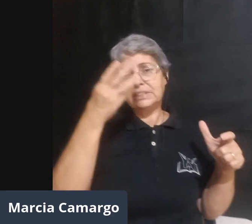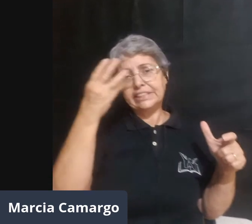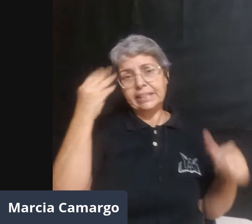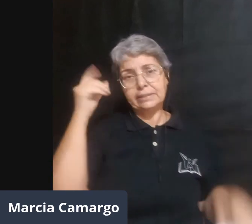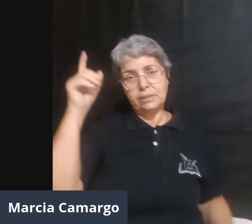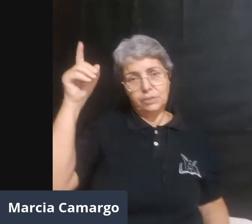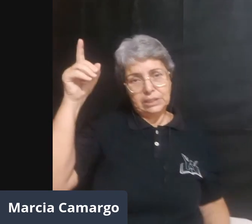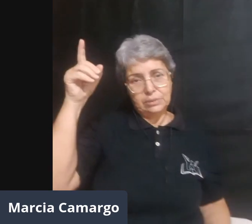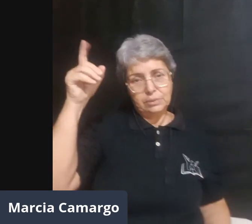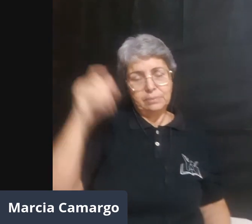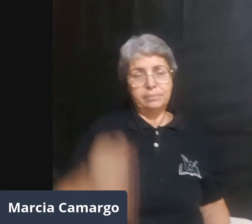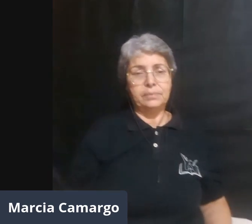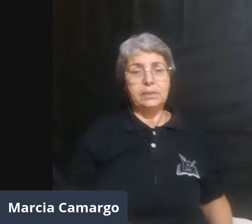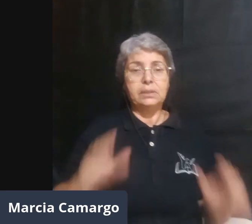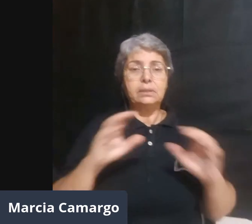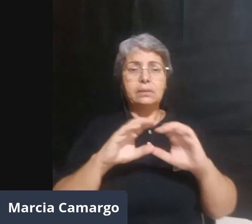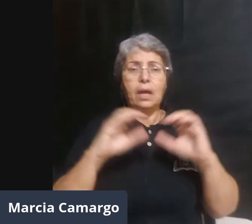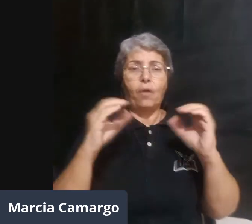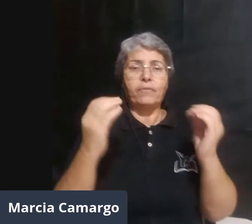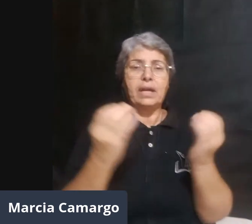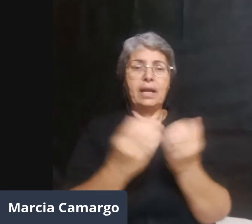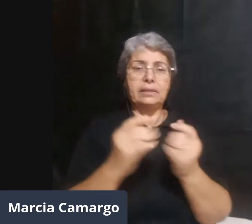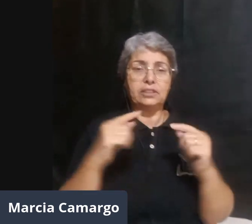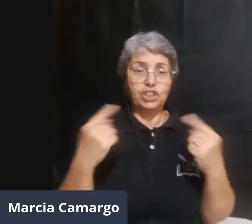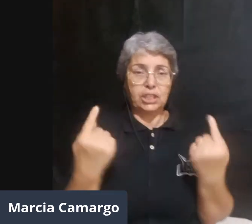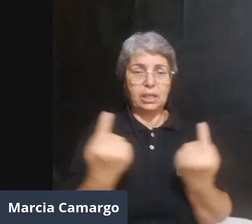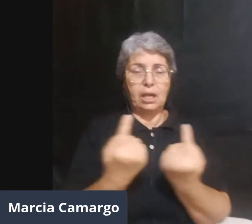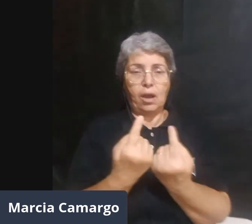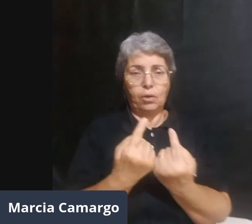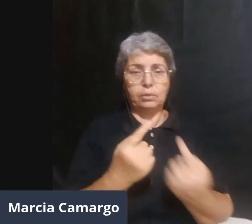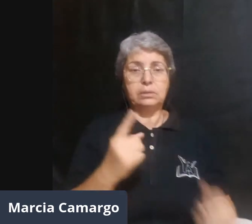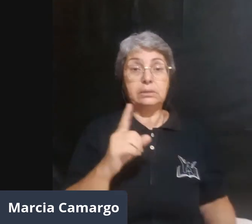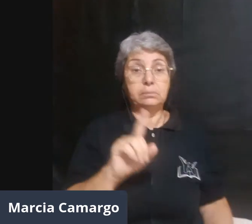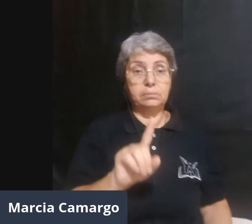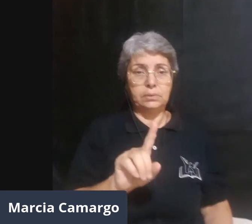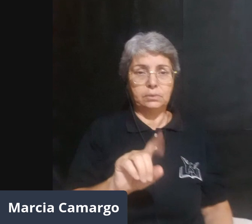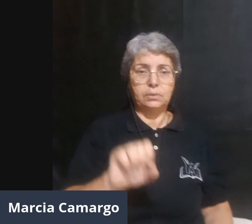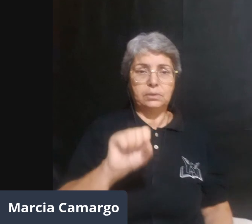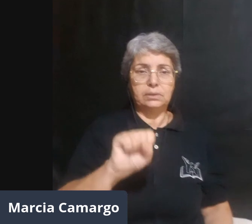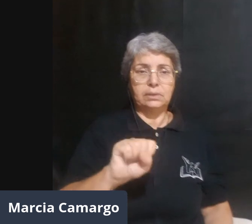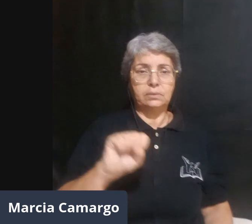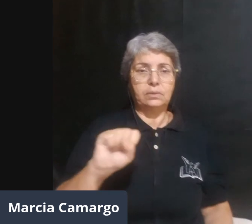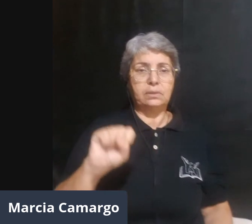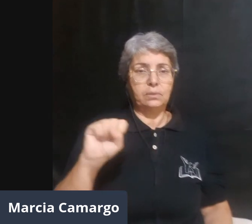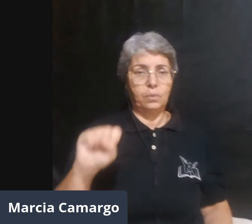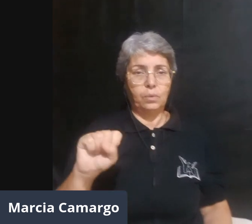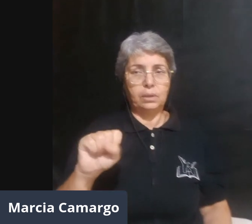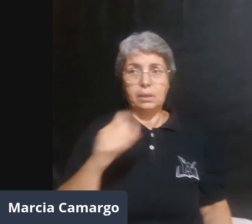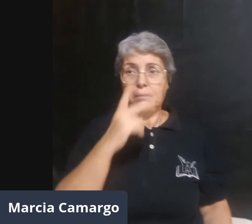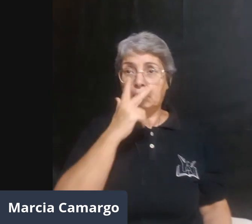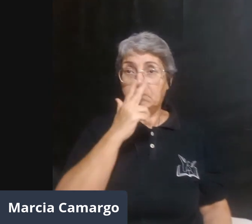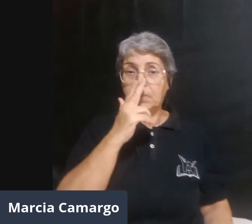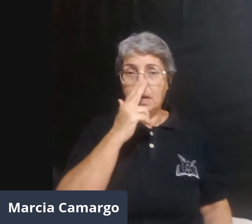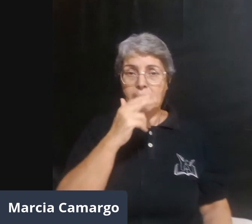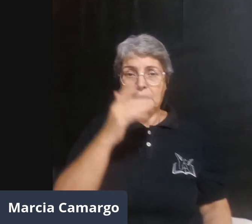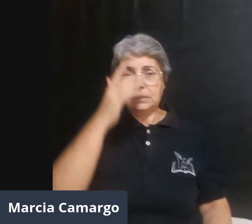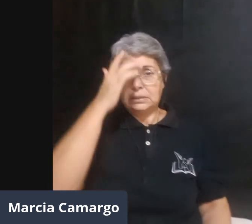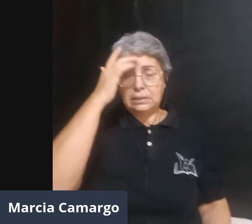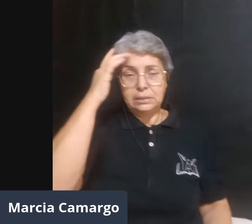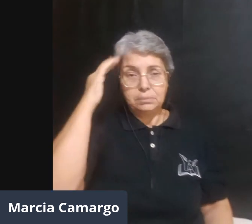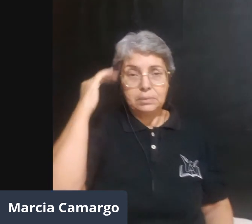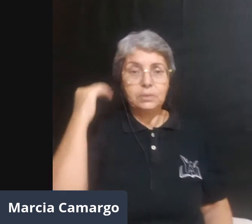em 1888, a mentalidade de sucesso medida por números, que é uma forma de